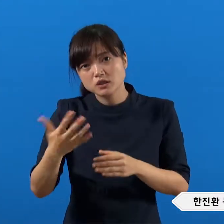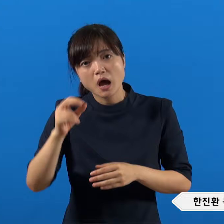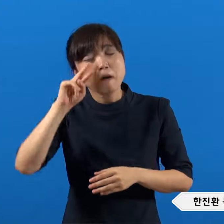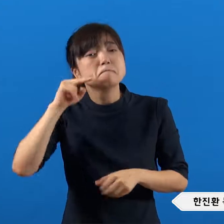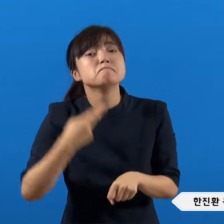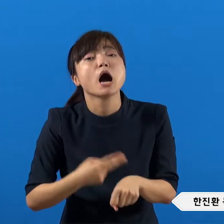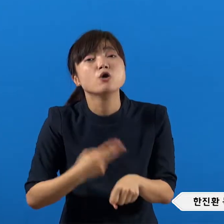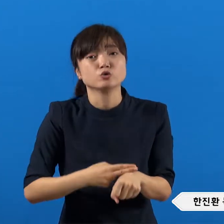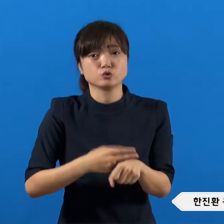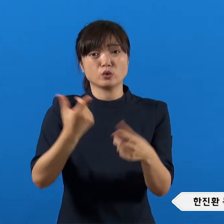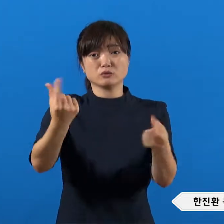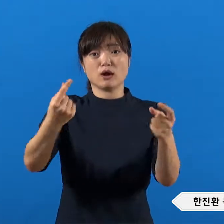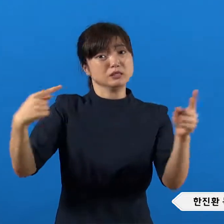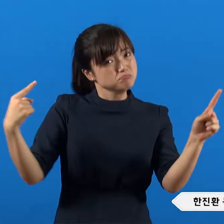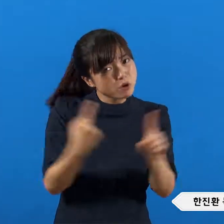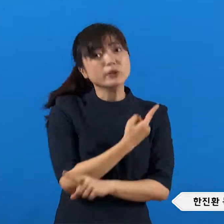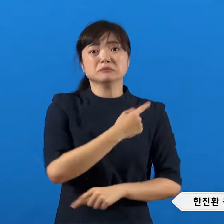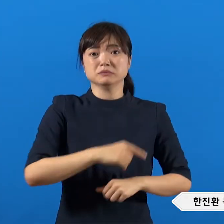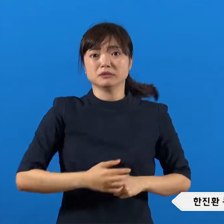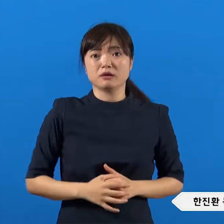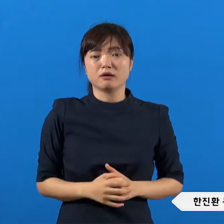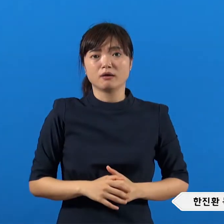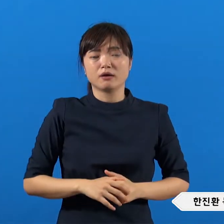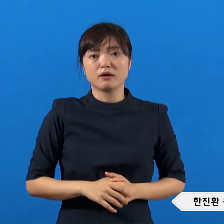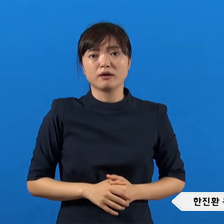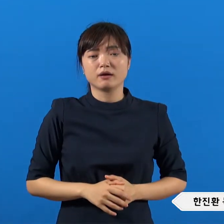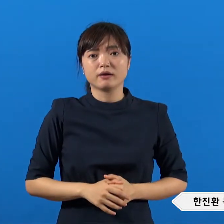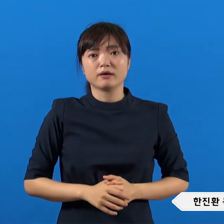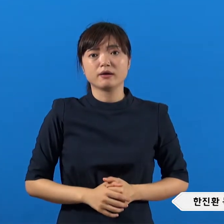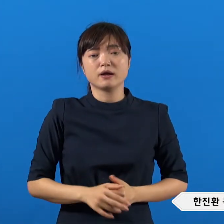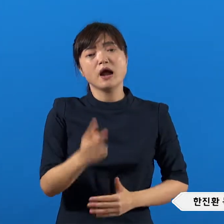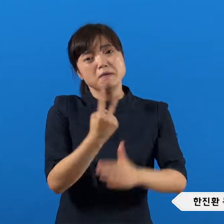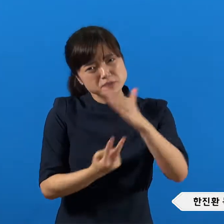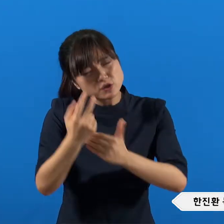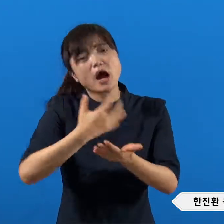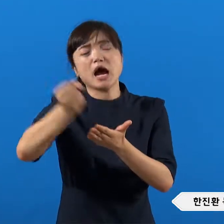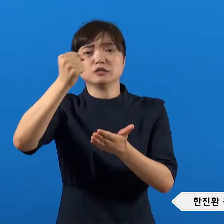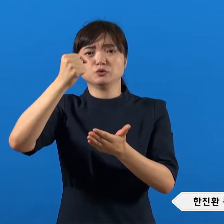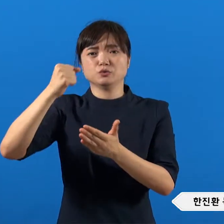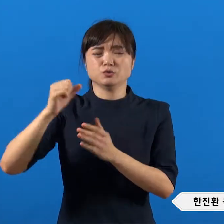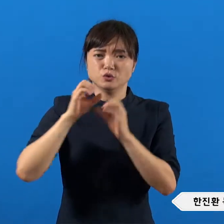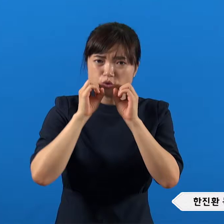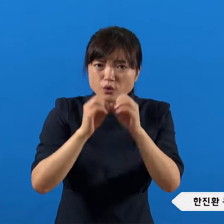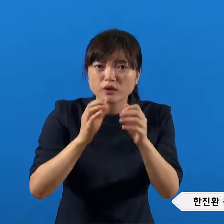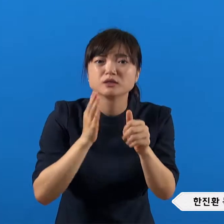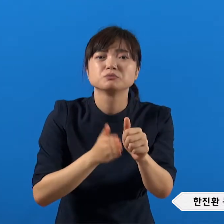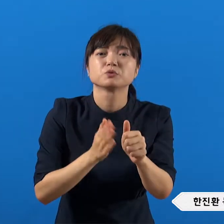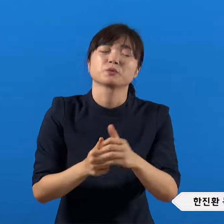사울이었던 바울이 그렇게 변했지 않습니까? 그래서 비전을 가지고 전하는 것입니다.